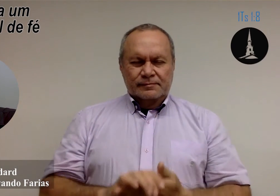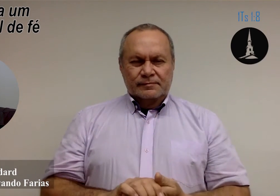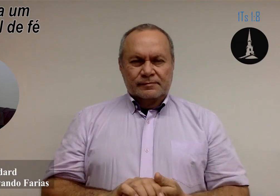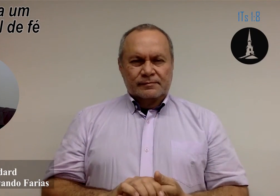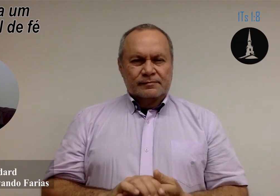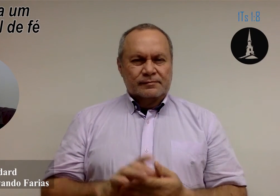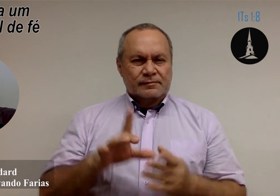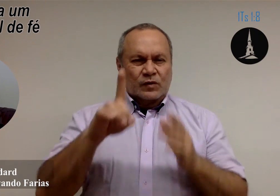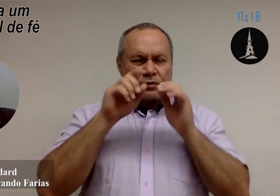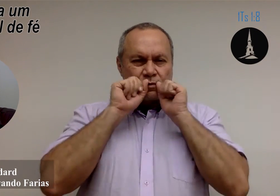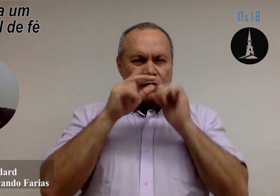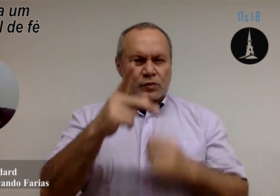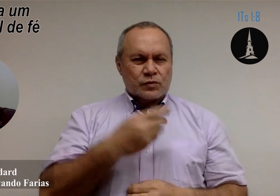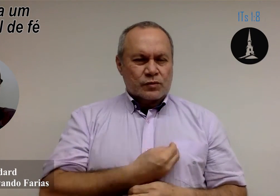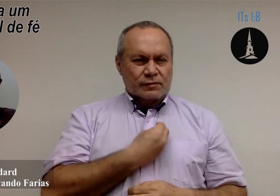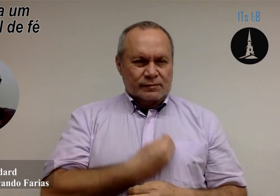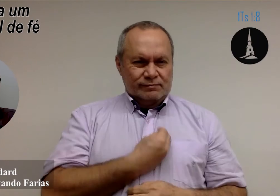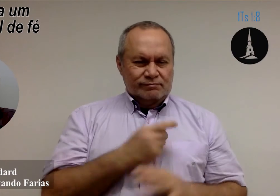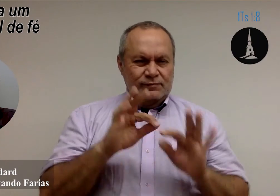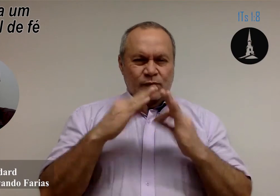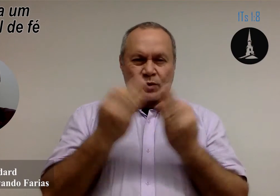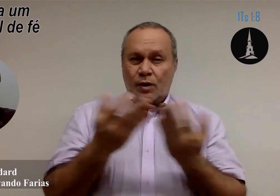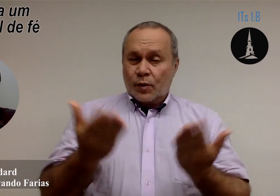amém. Que Deus abençoe você e sua